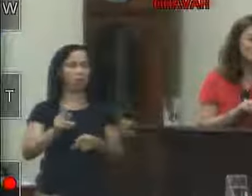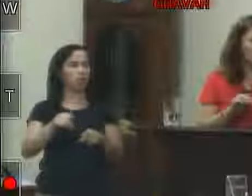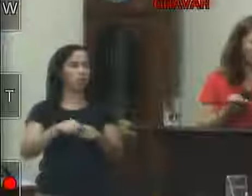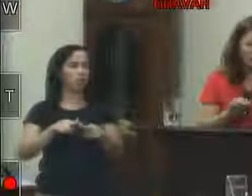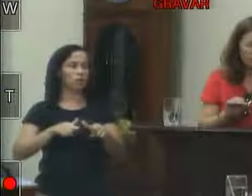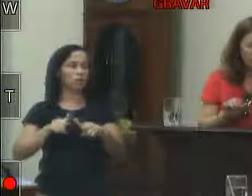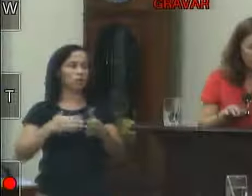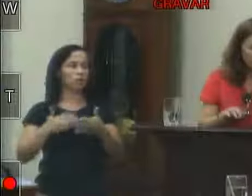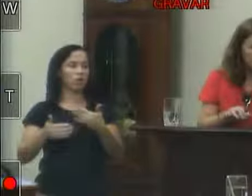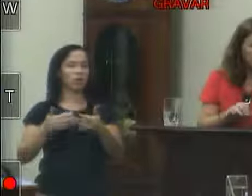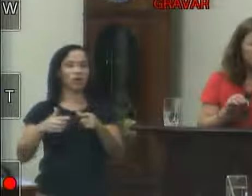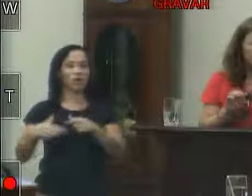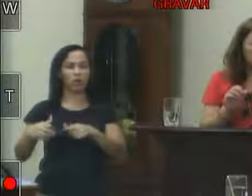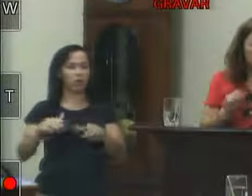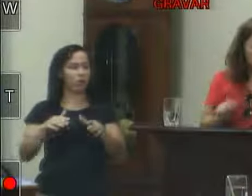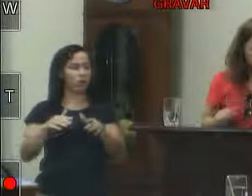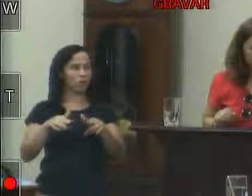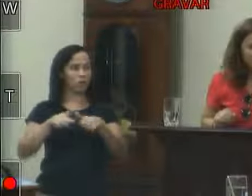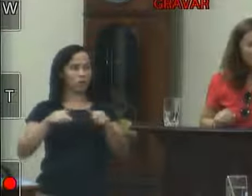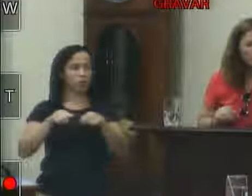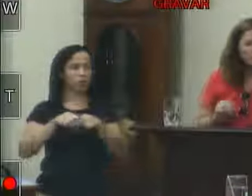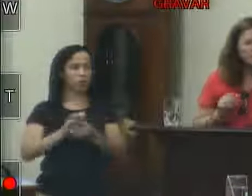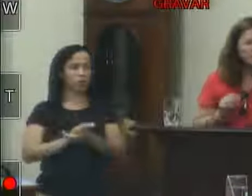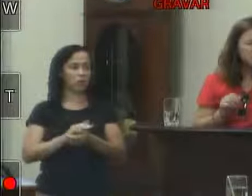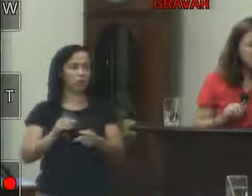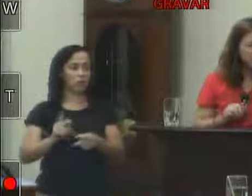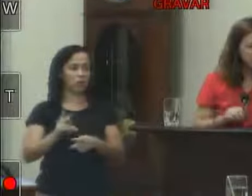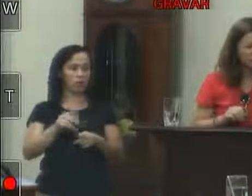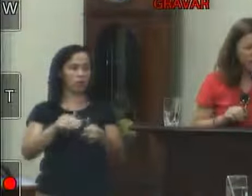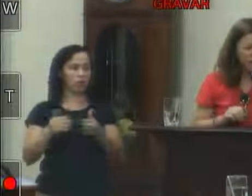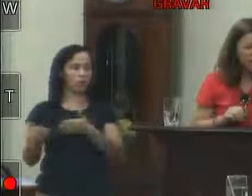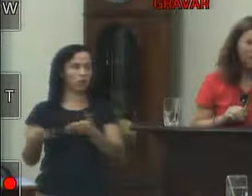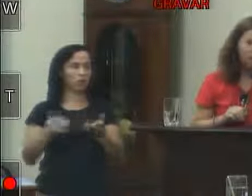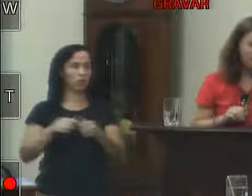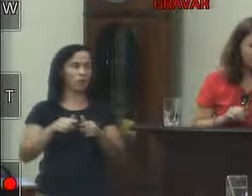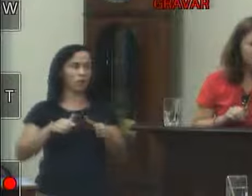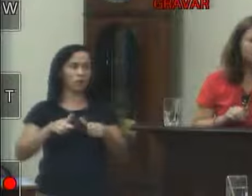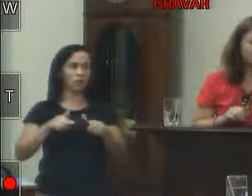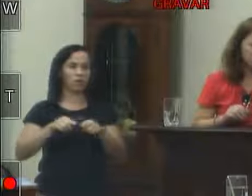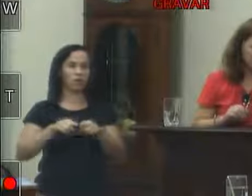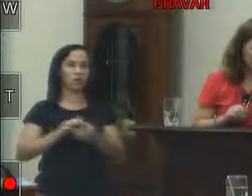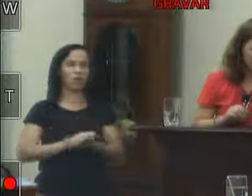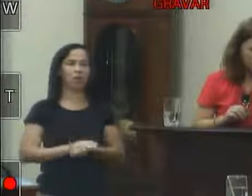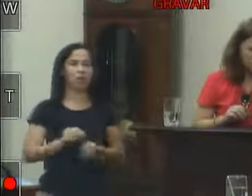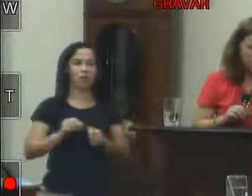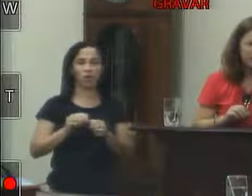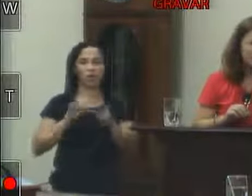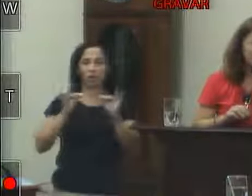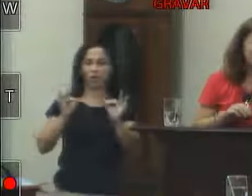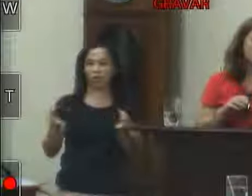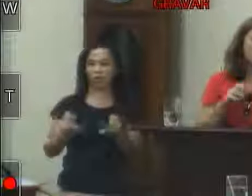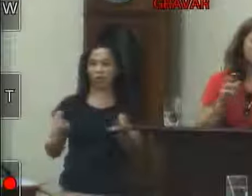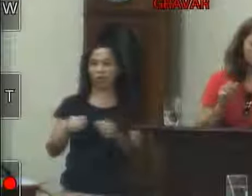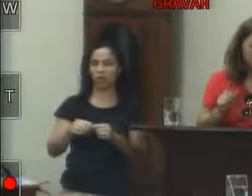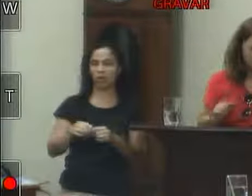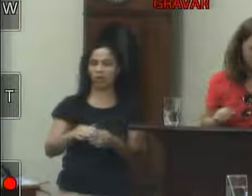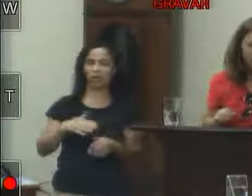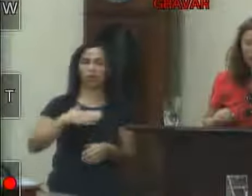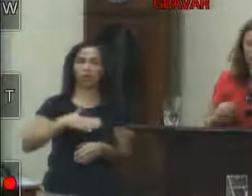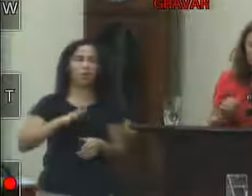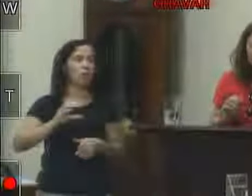com qualquer governo e dou o melhor de mim. Toda vez que me chamam para fazer um trabalho, eu faço e faço bem feito, independente de quem goste ou